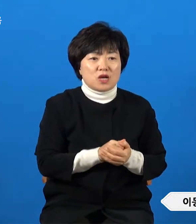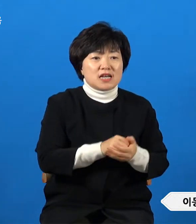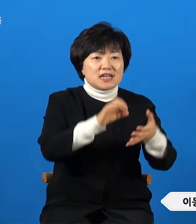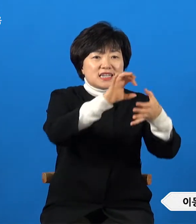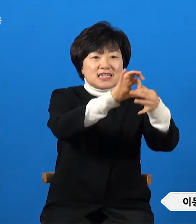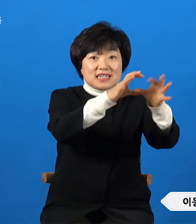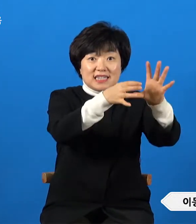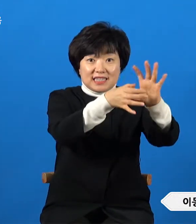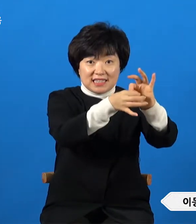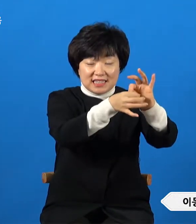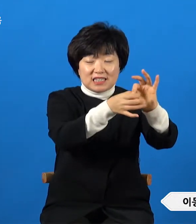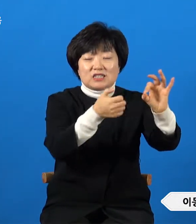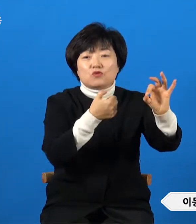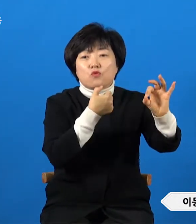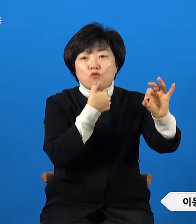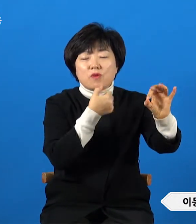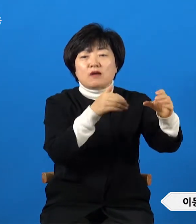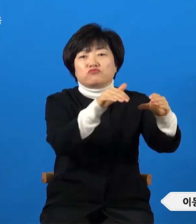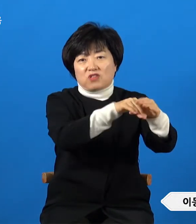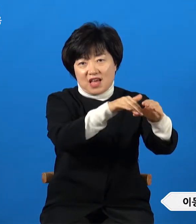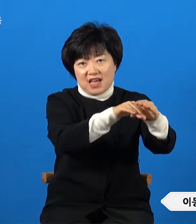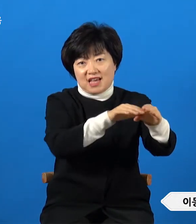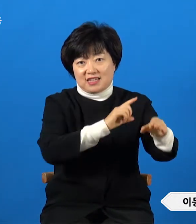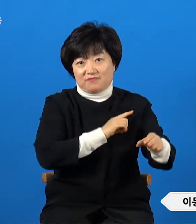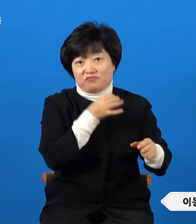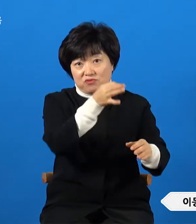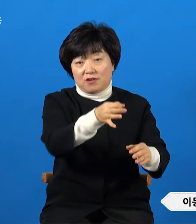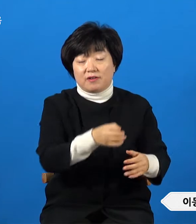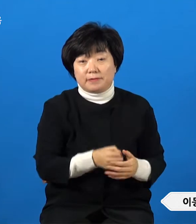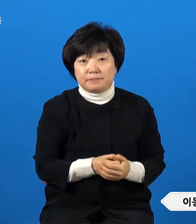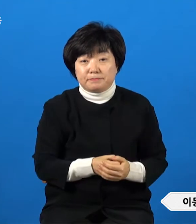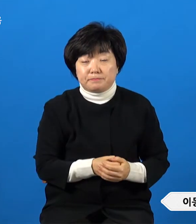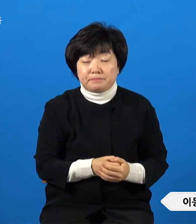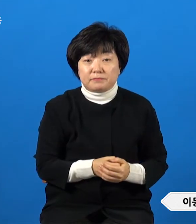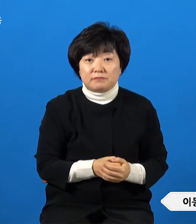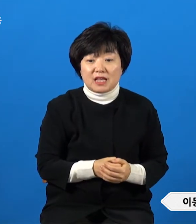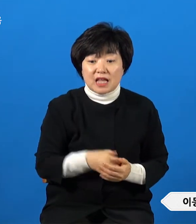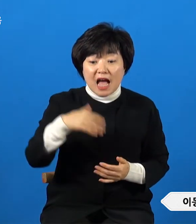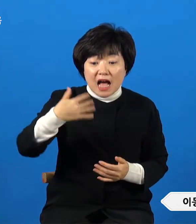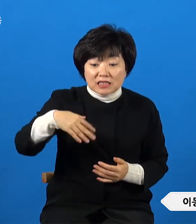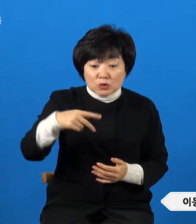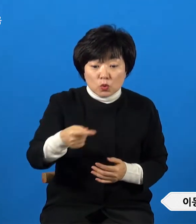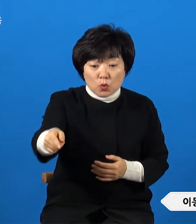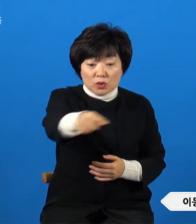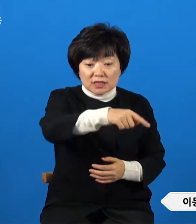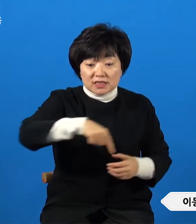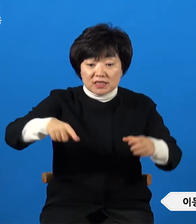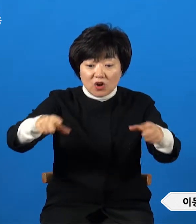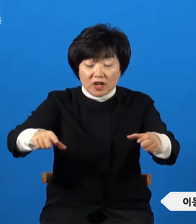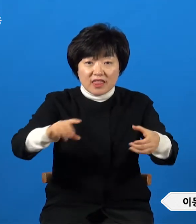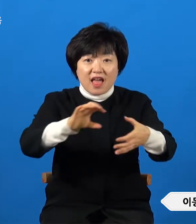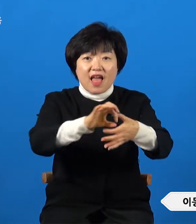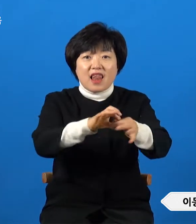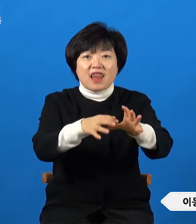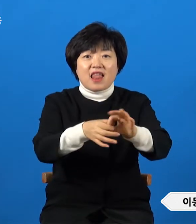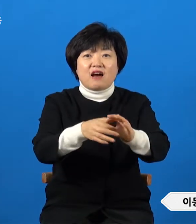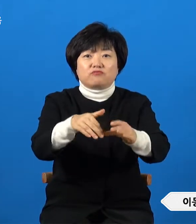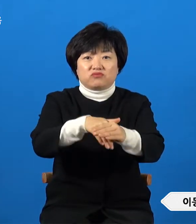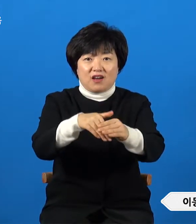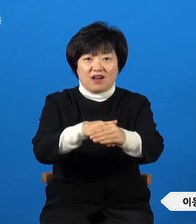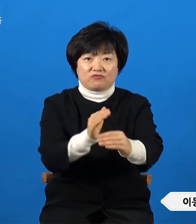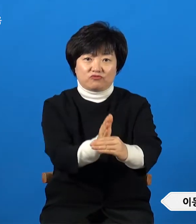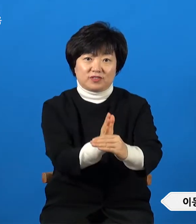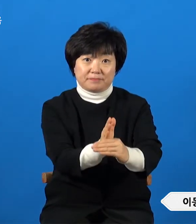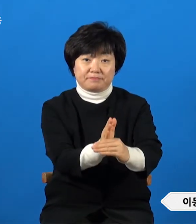그리스 로마 문화 이렇게 말하거든요. 네. 근데 아직도 소아시아 지역에는 바로 이런 헬라 문화가 지배하고 있었던